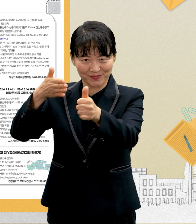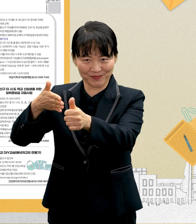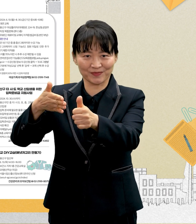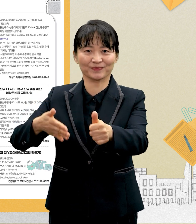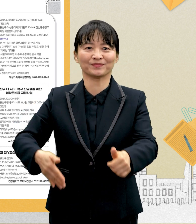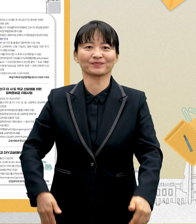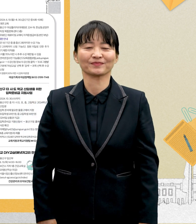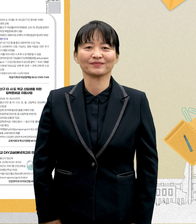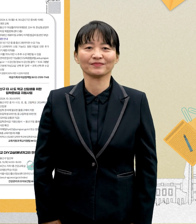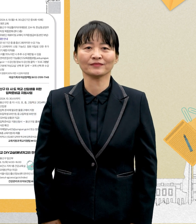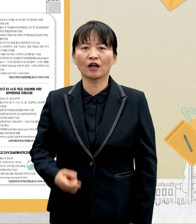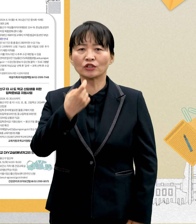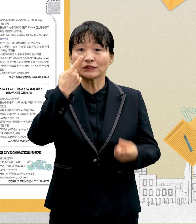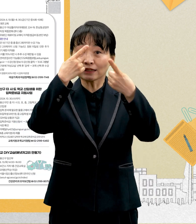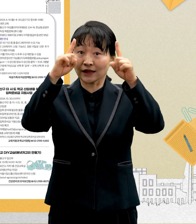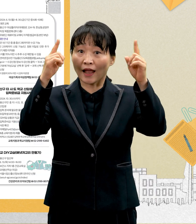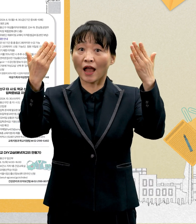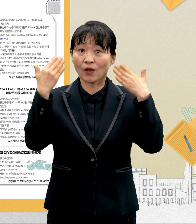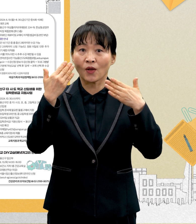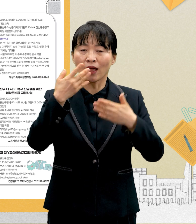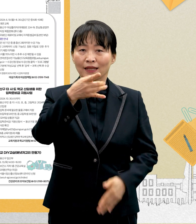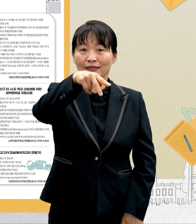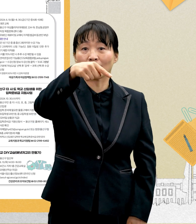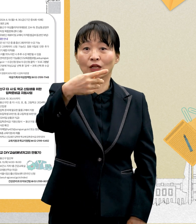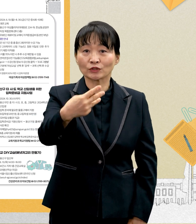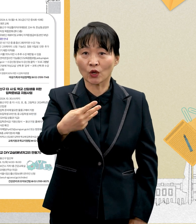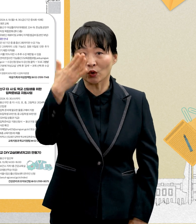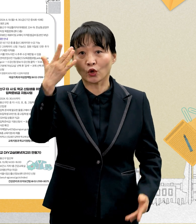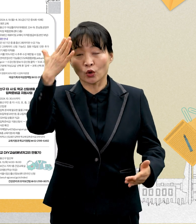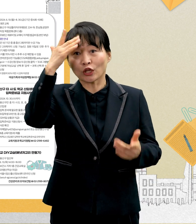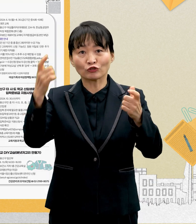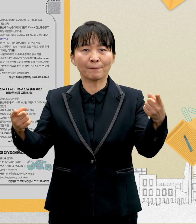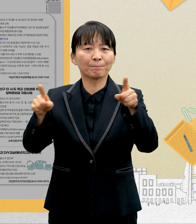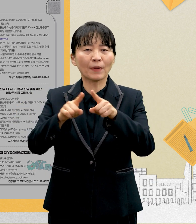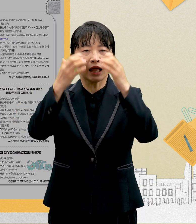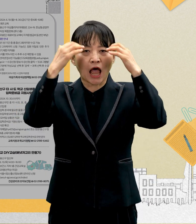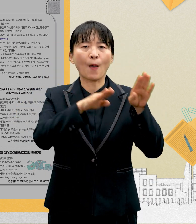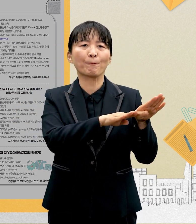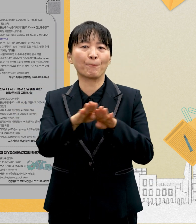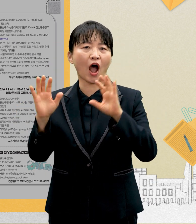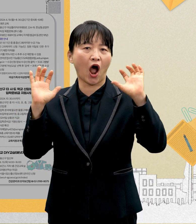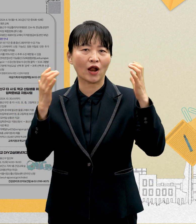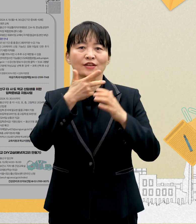숙명여대 태솔과 용산구가 함께하는 여름방학 어린이 영어 캠프에 참가자를 모집합니다.